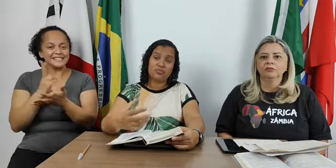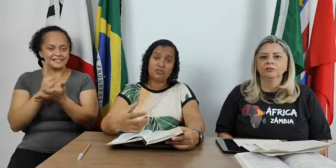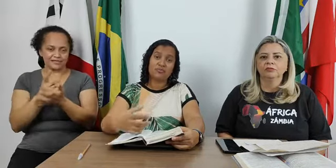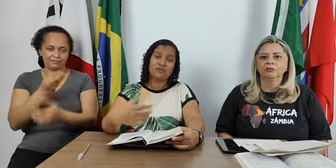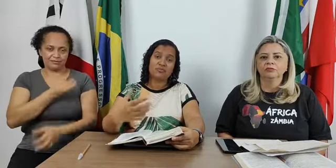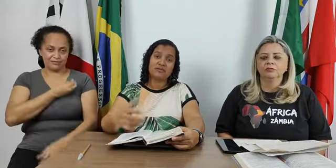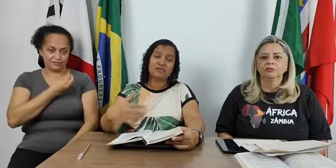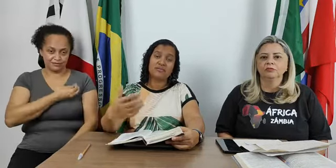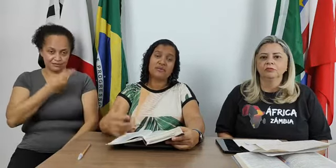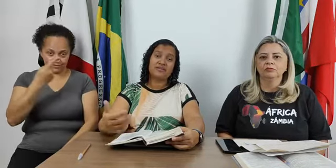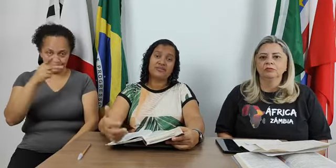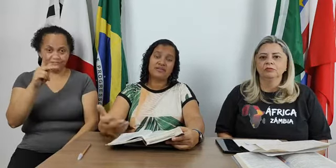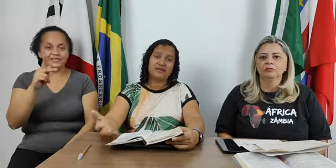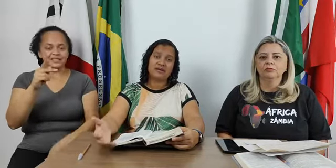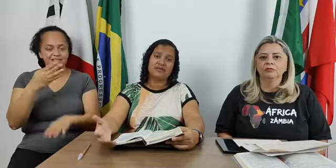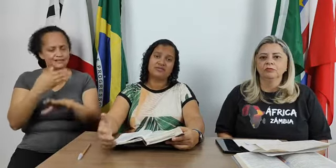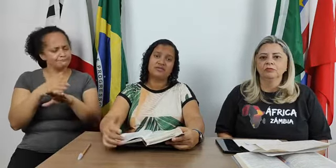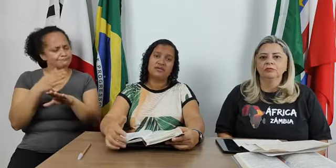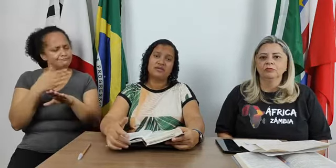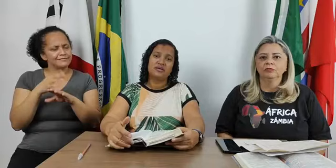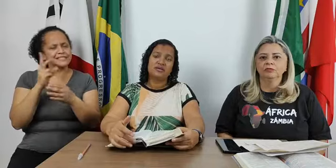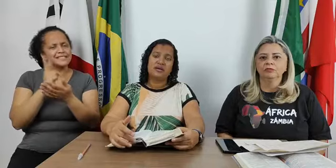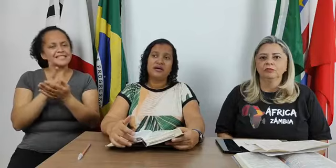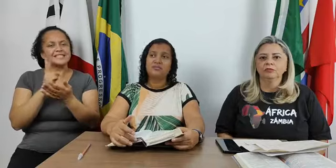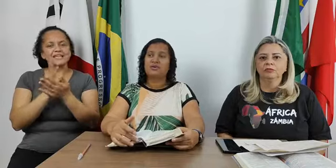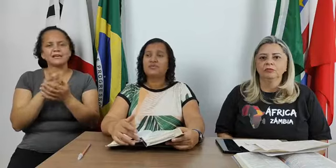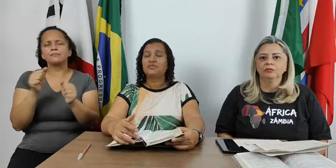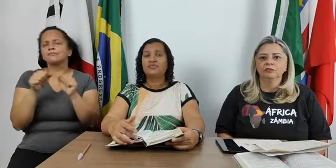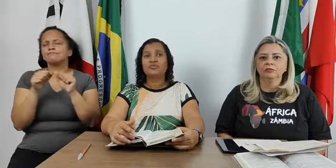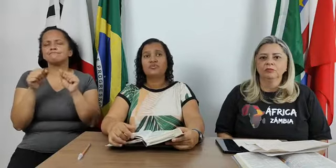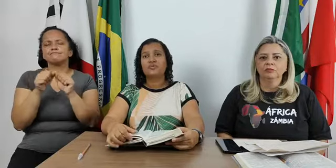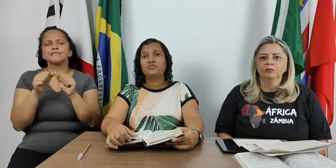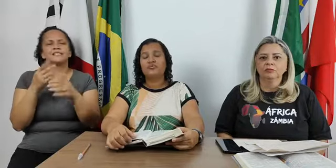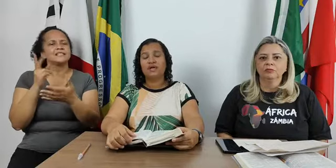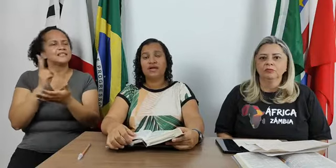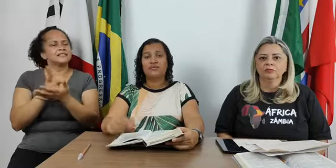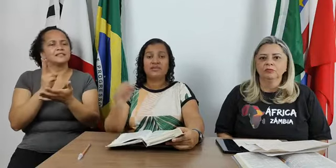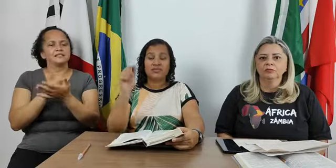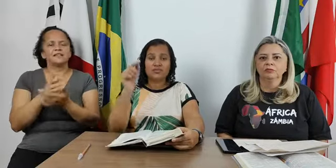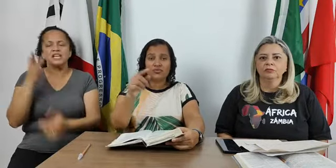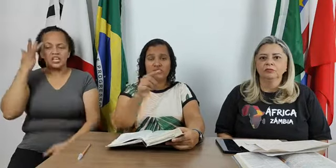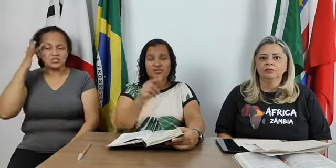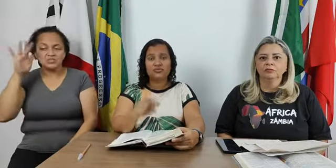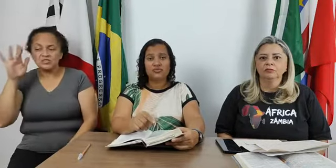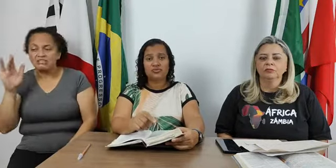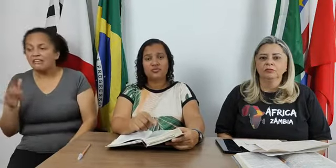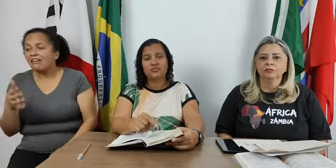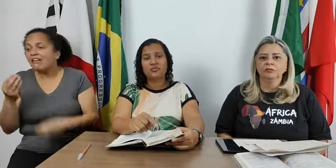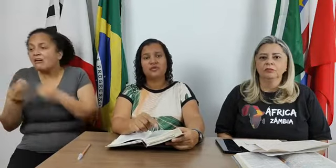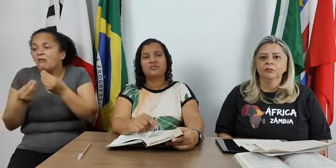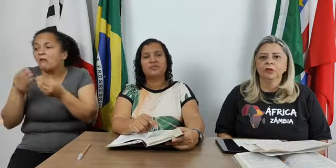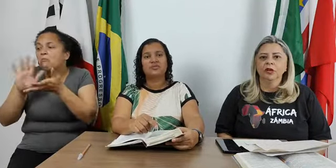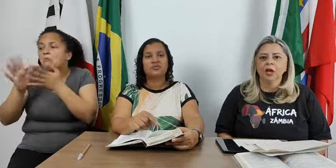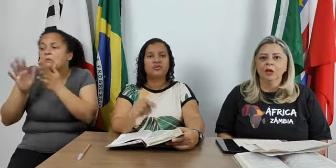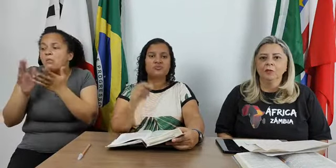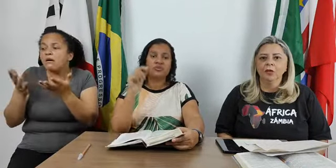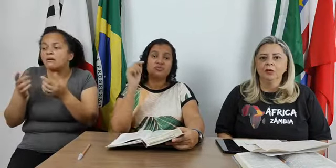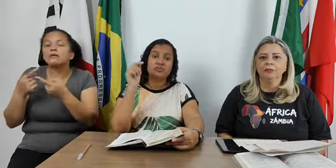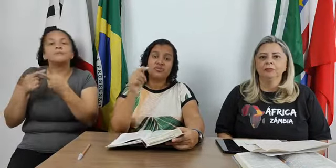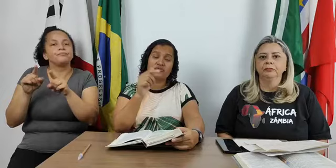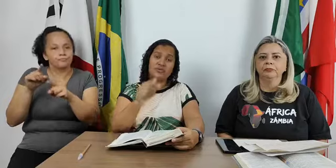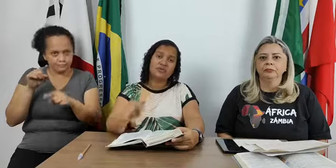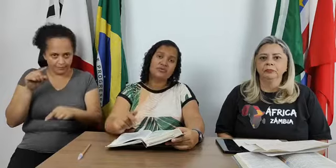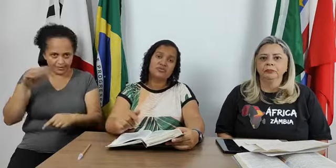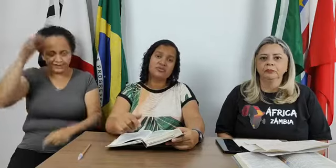é um conhecimento para ser praticado. Ah, mas eu não consigo falar, mas as suas atitudes transformadas pelo Espírito